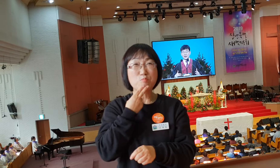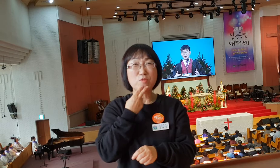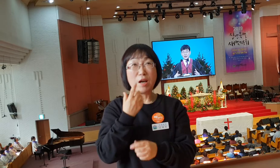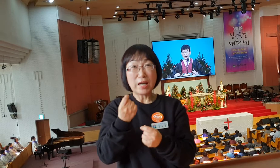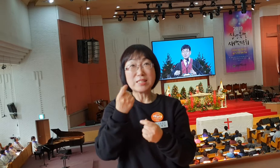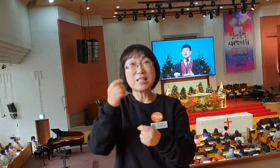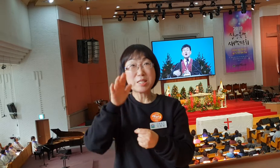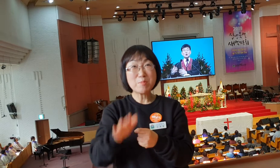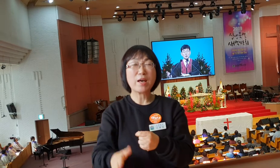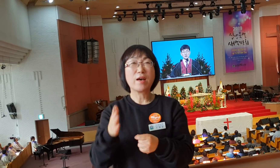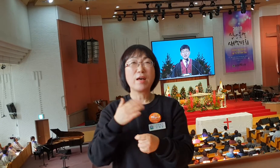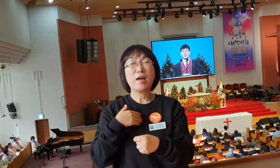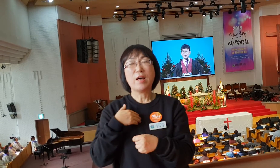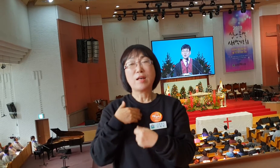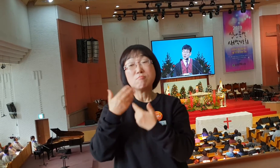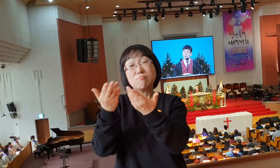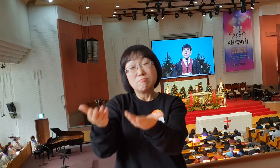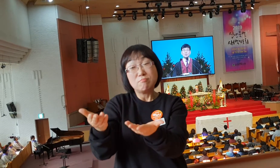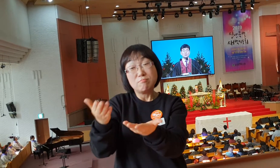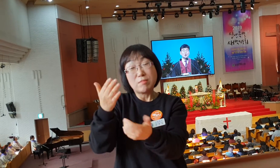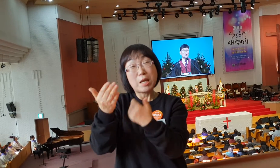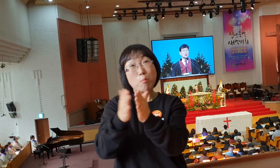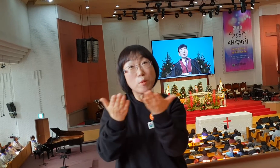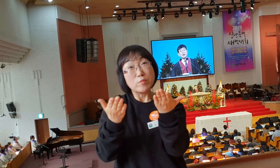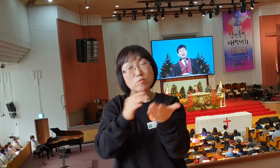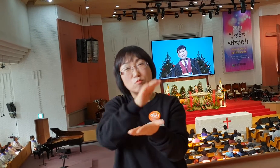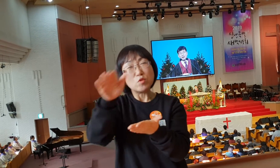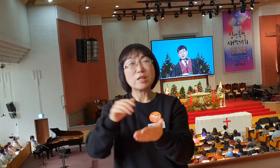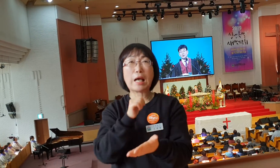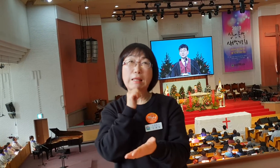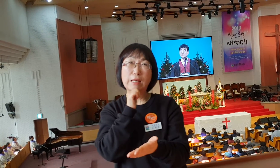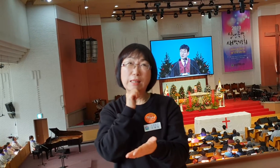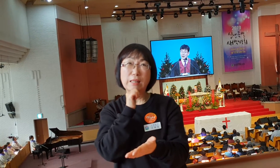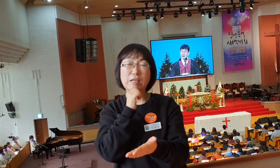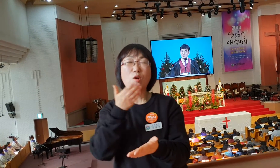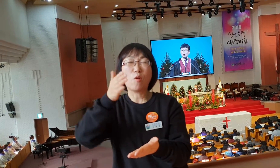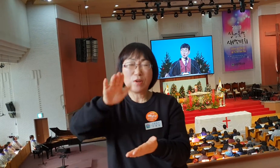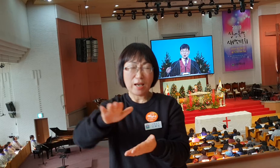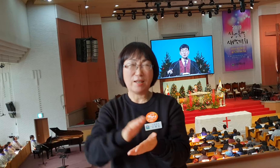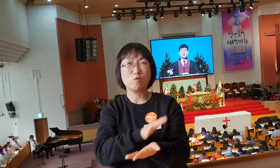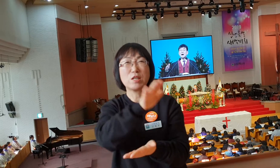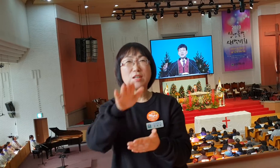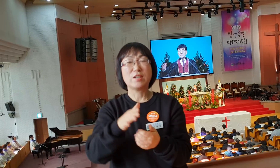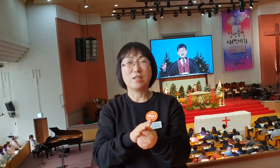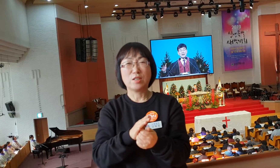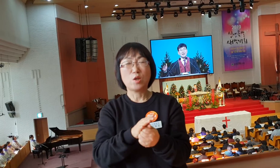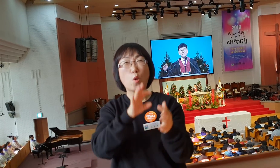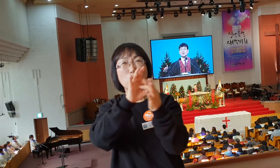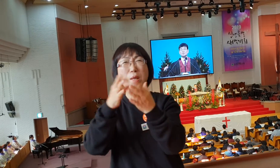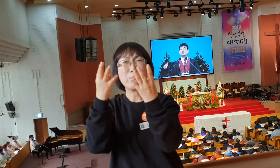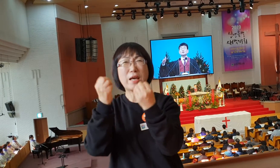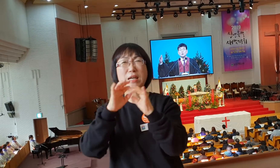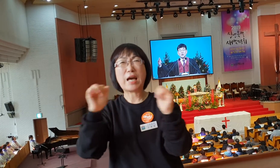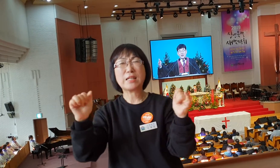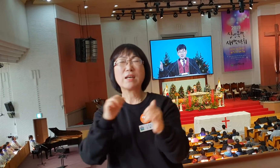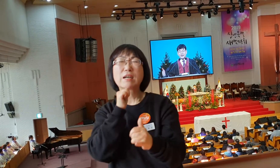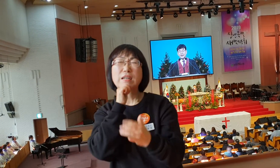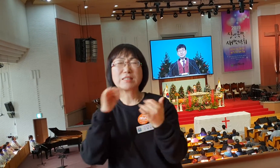것 같았는데 내어놓기 시작합니다 성경에 보면 우리가 가난해요 그러나 우리도 하여 많은 가난한 자들을